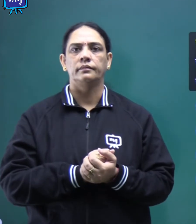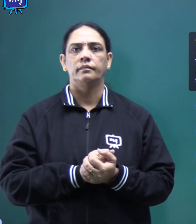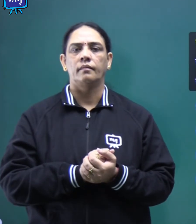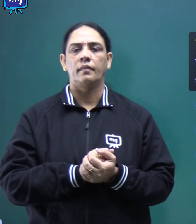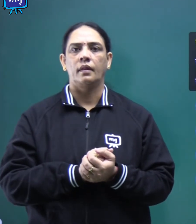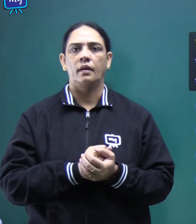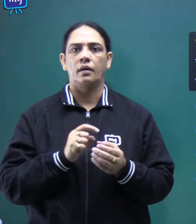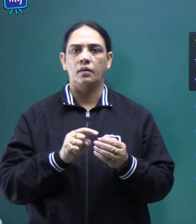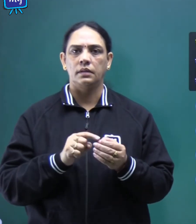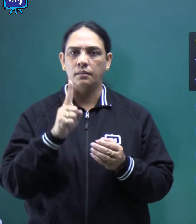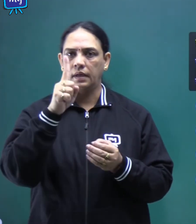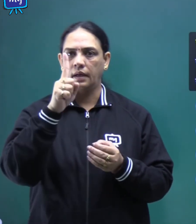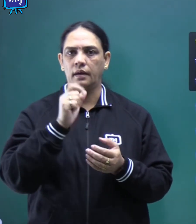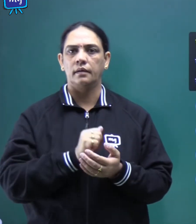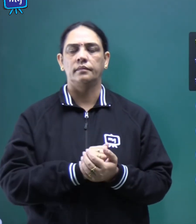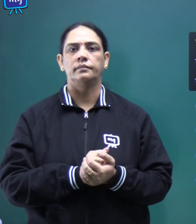प्रश्न नंबर 1,